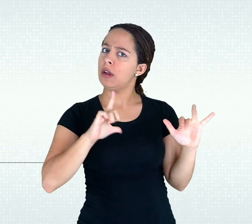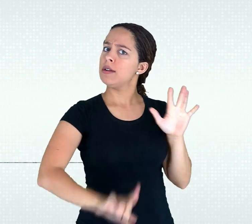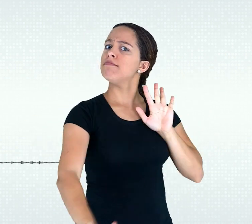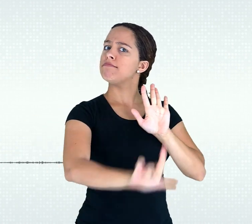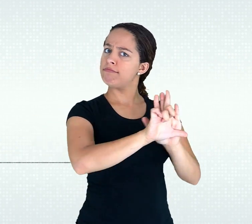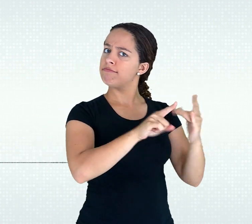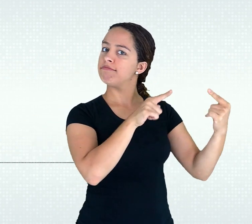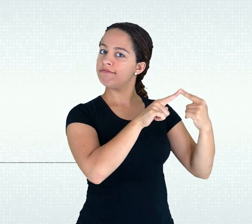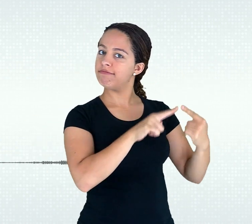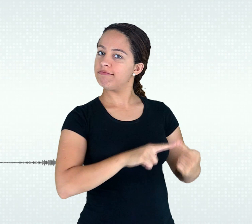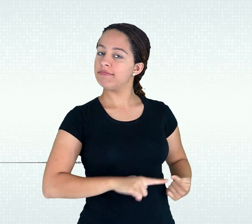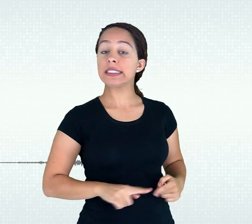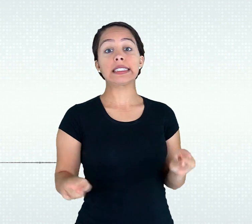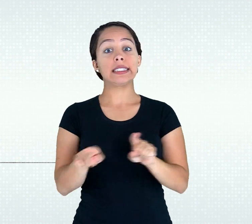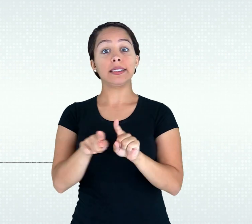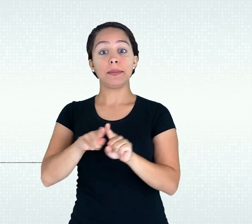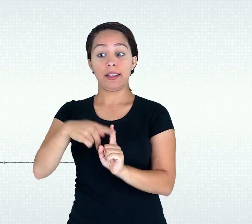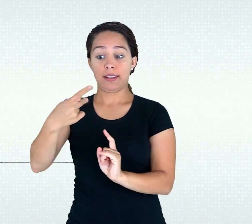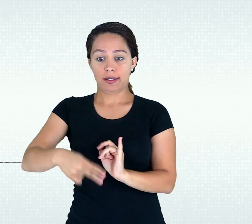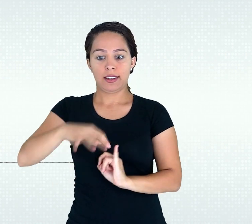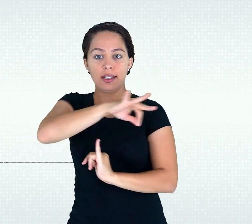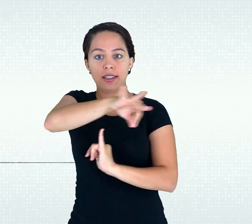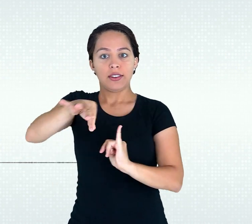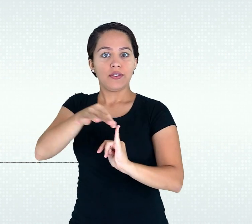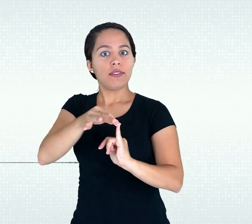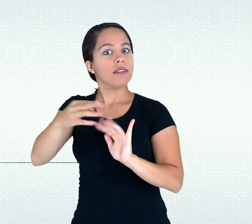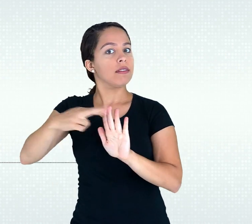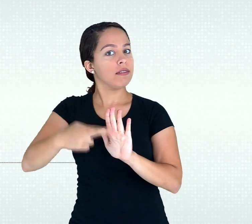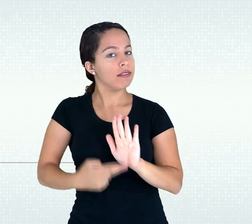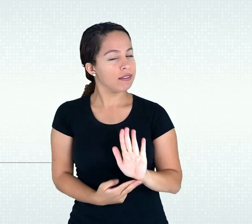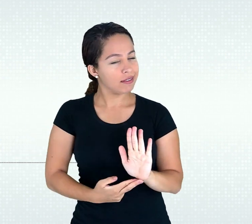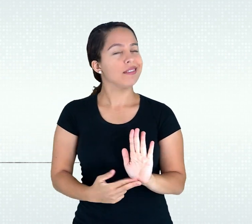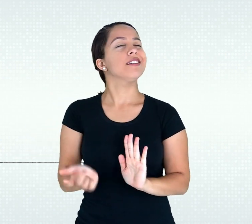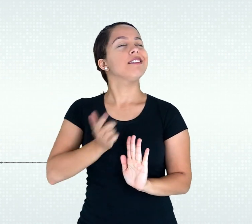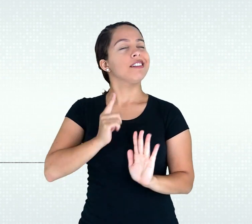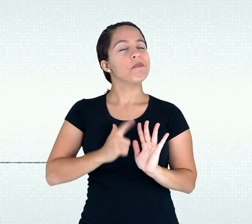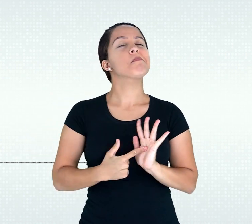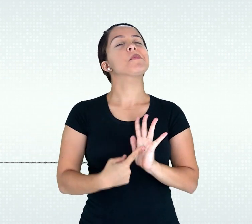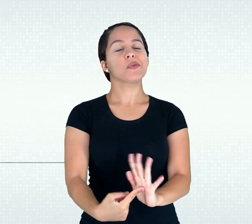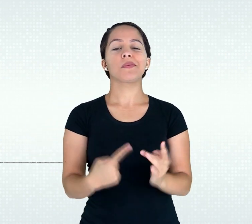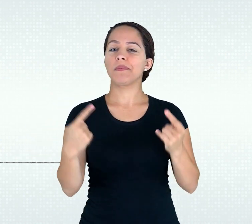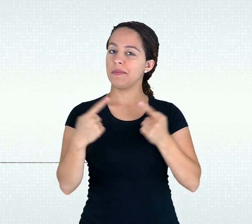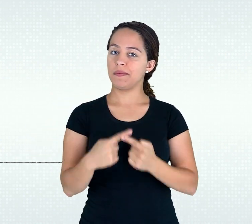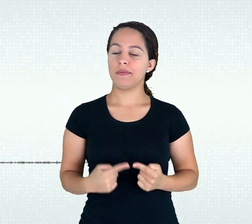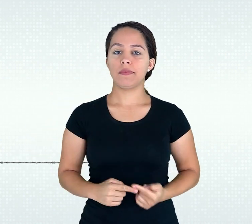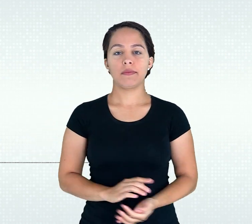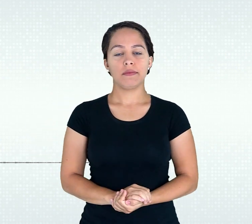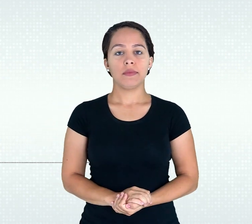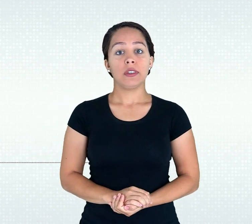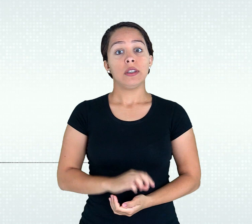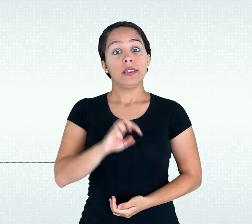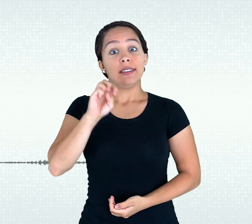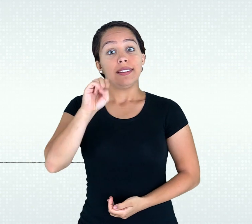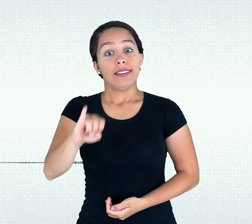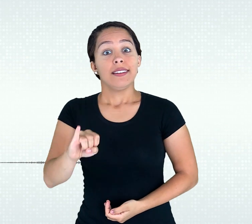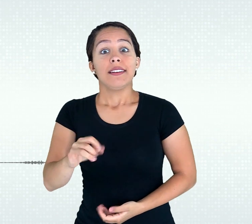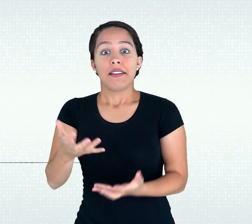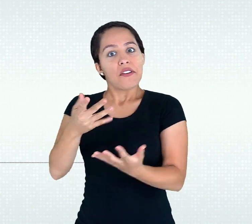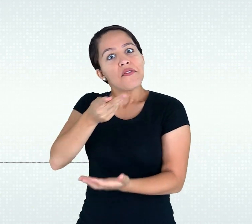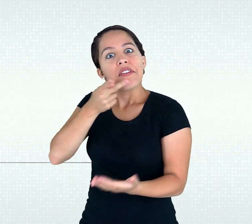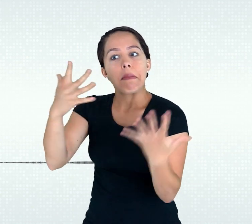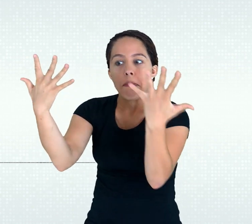referenciadas na legislação vigente e nas normas do ifs surgindo alguma sugestão